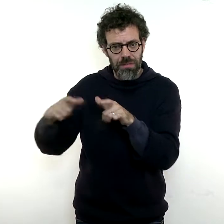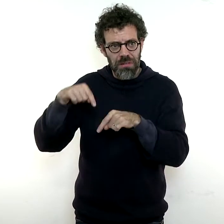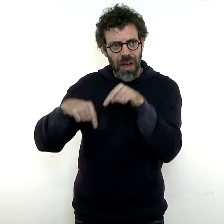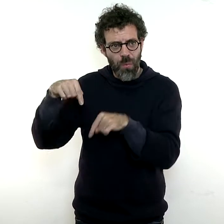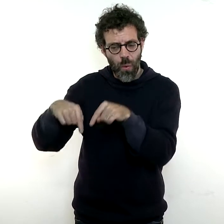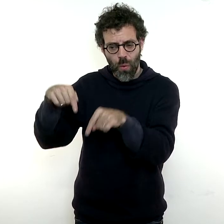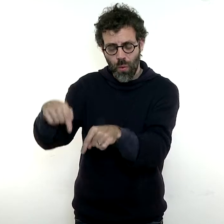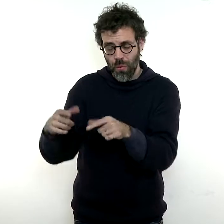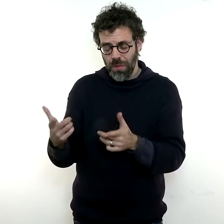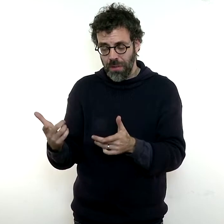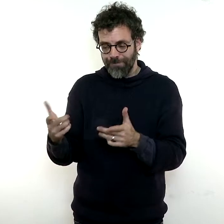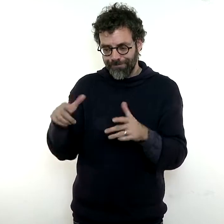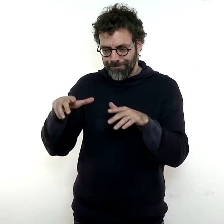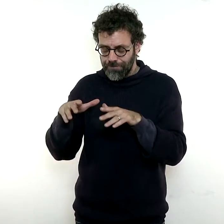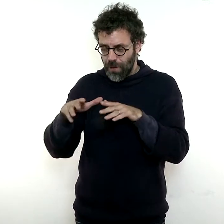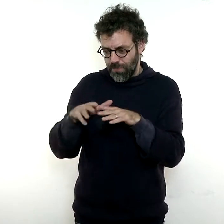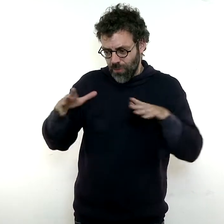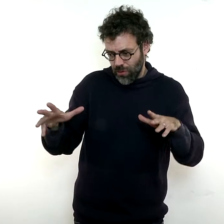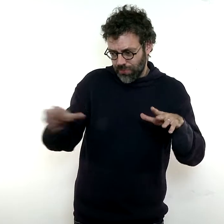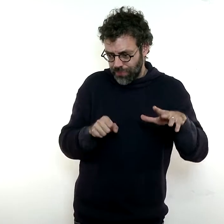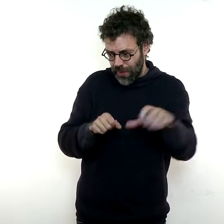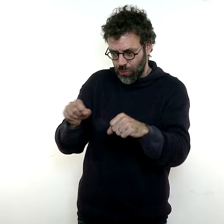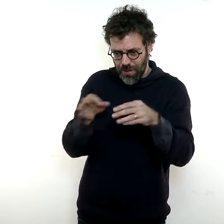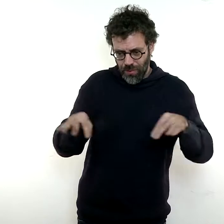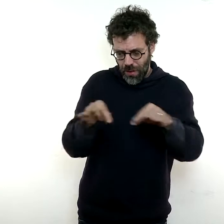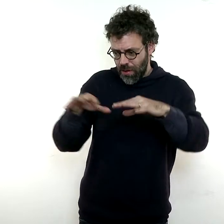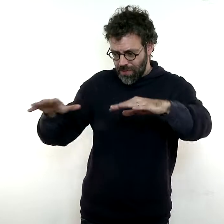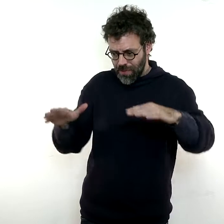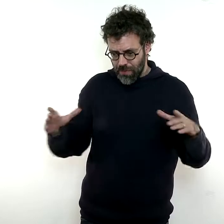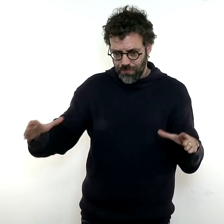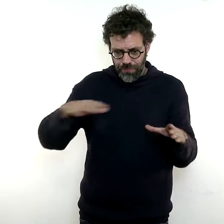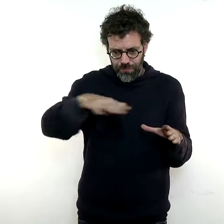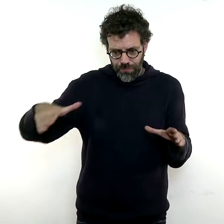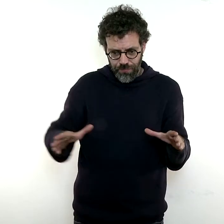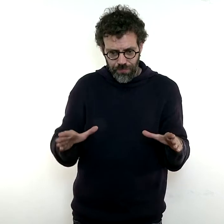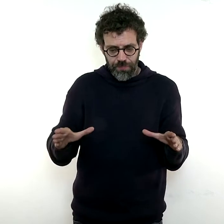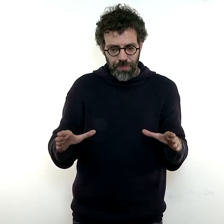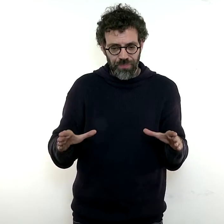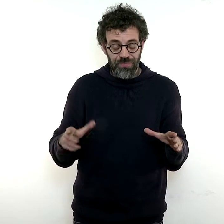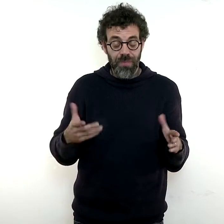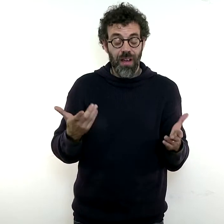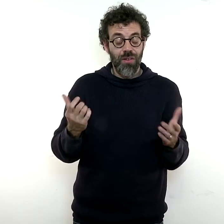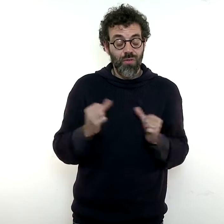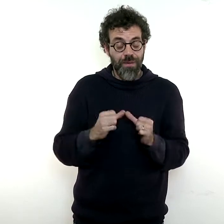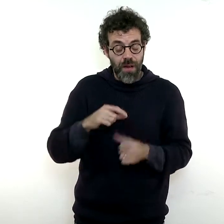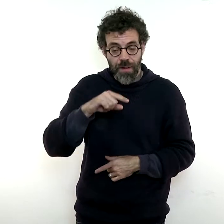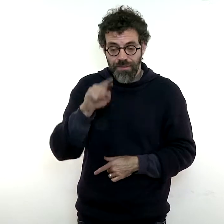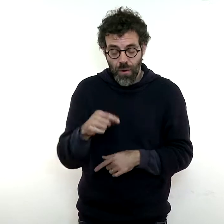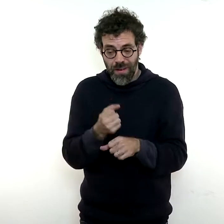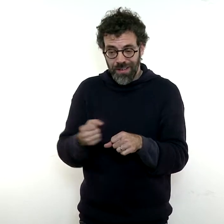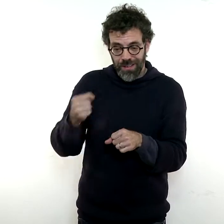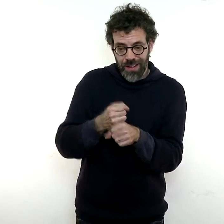programme suivant: la démolition ou l'adaptation des structures de ces parcs existants, la création de